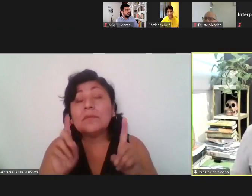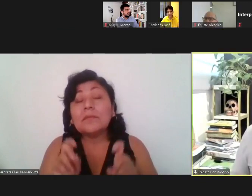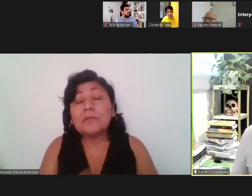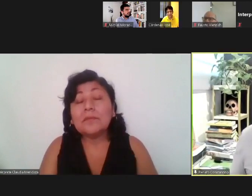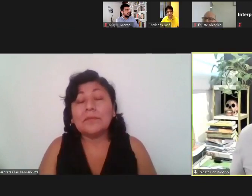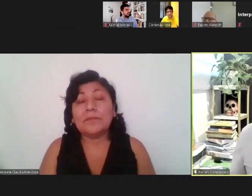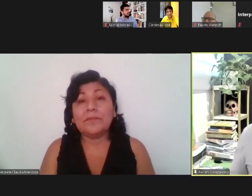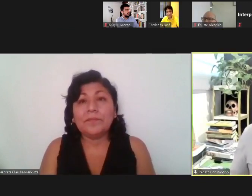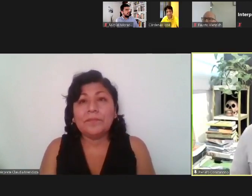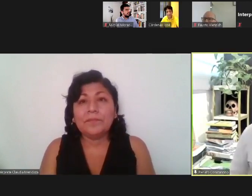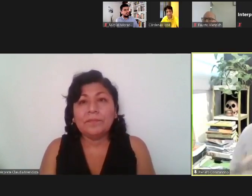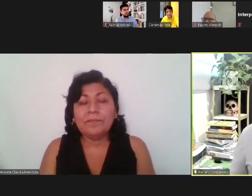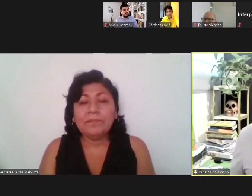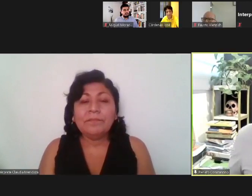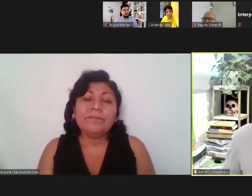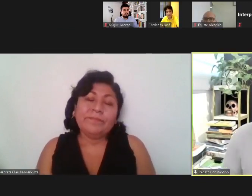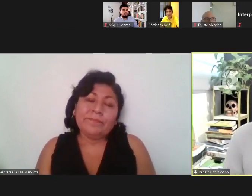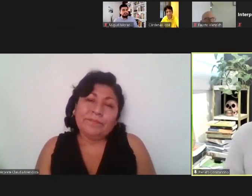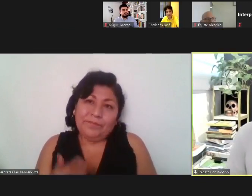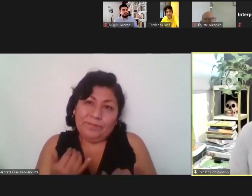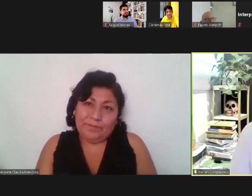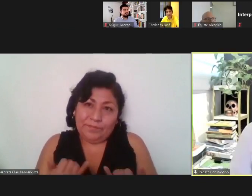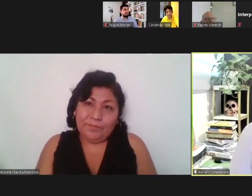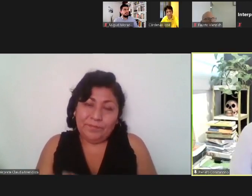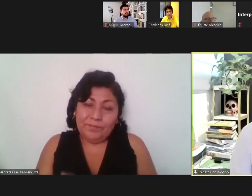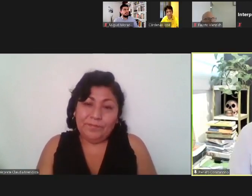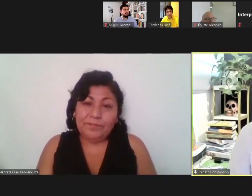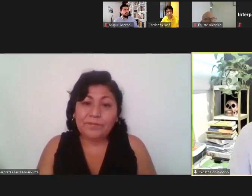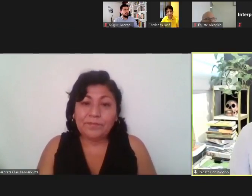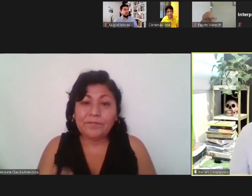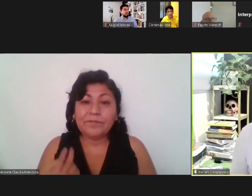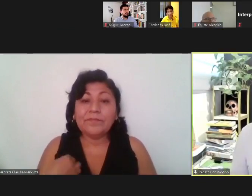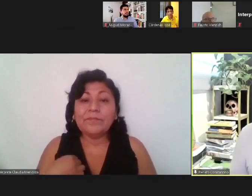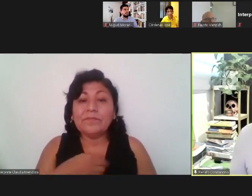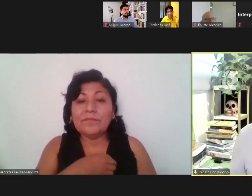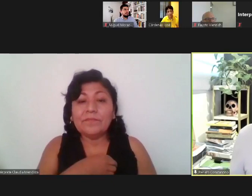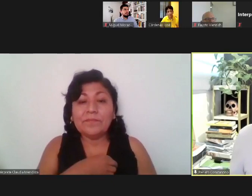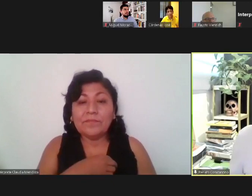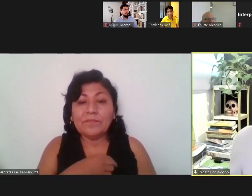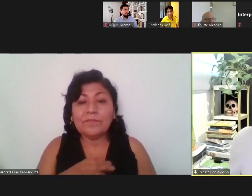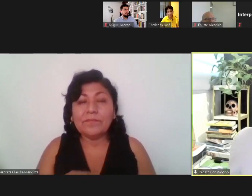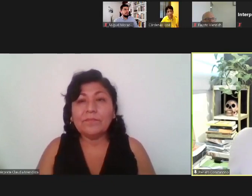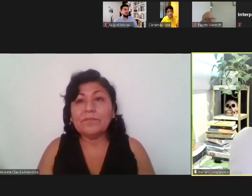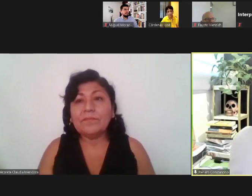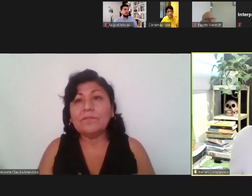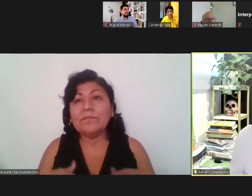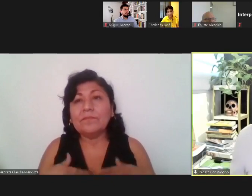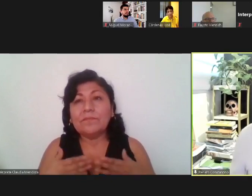Hoy por hoy todavía estamos dentro del marco de cuáles podríamos entender que son